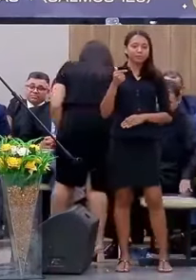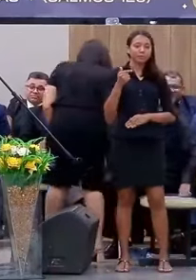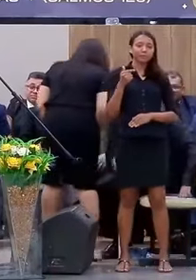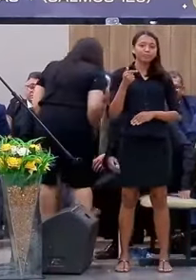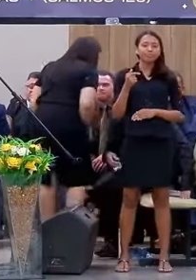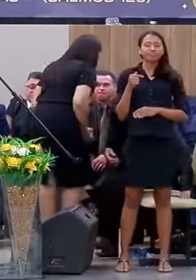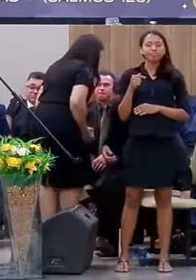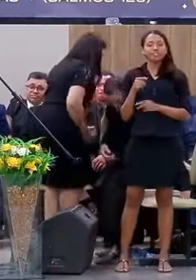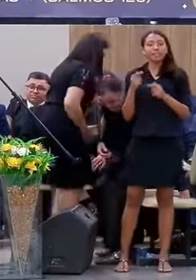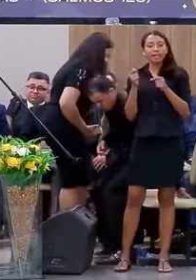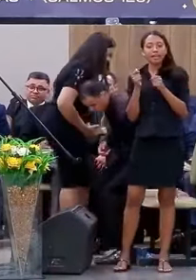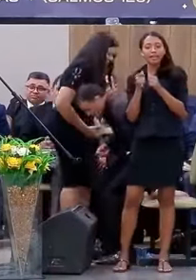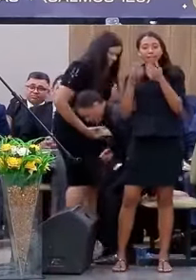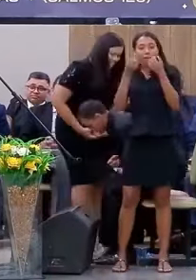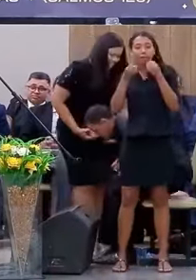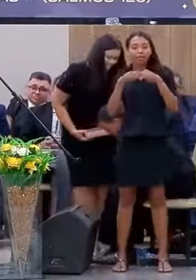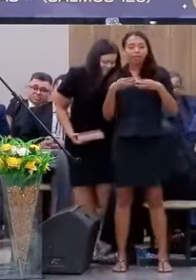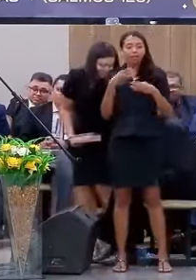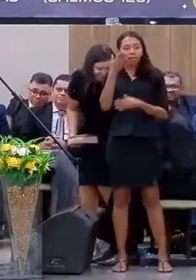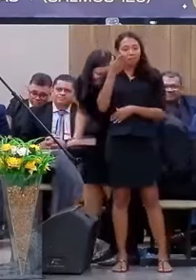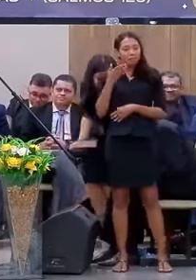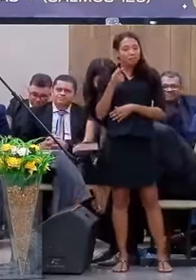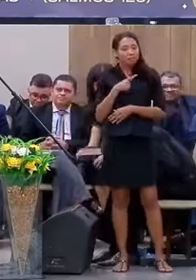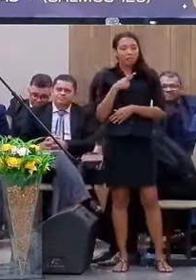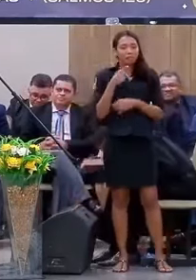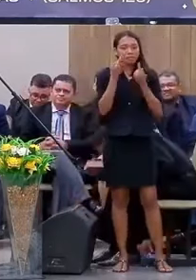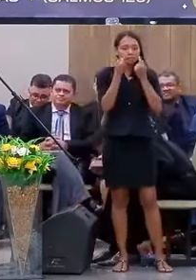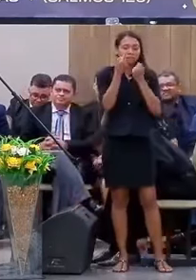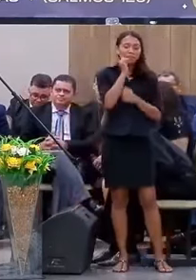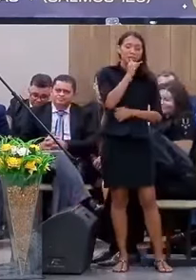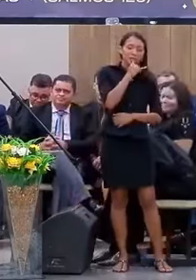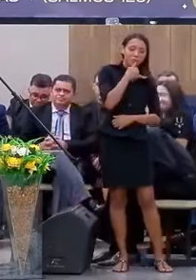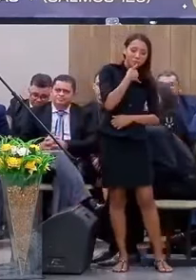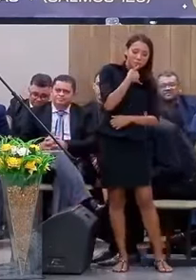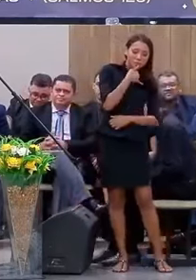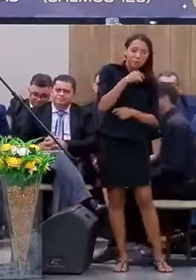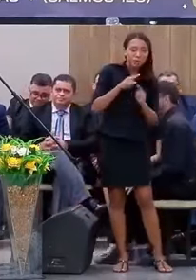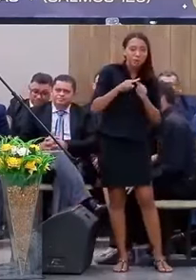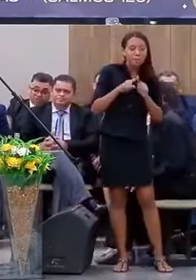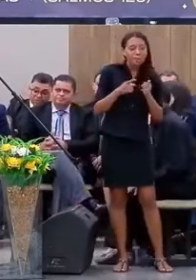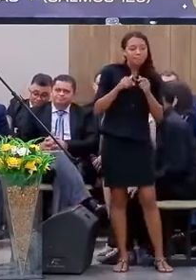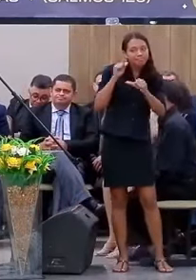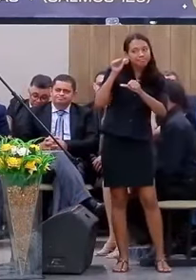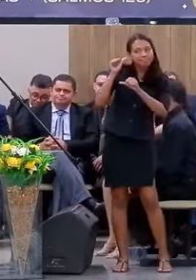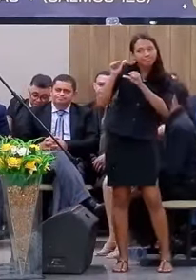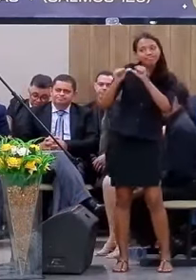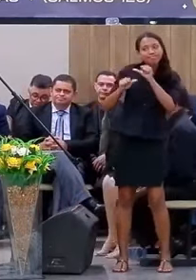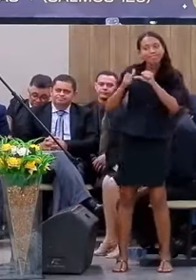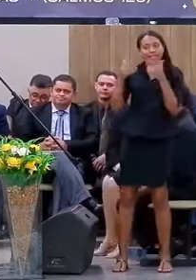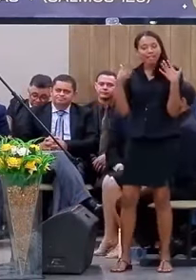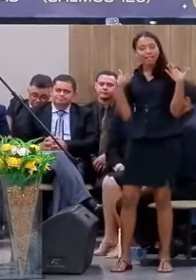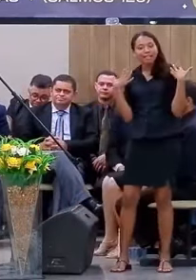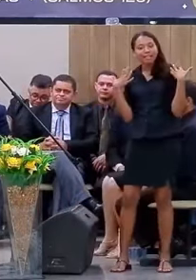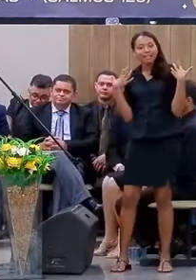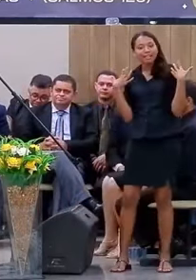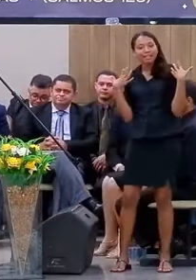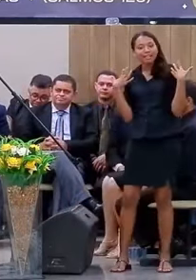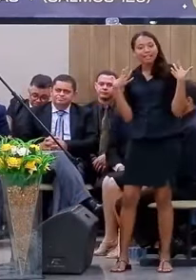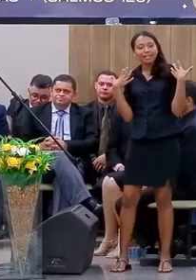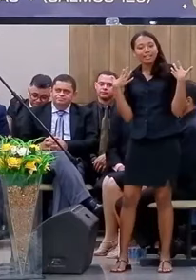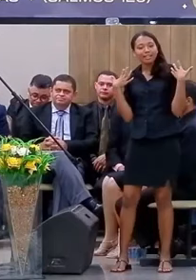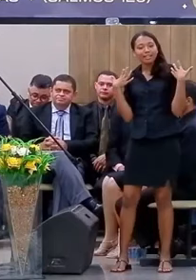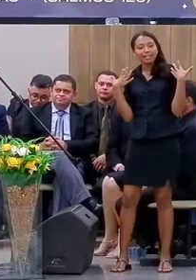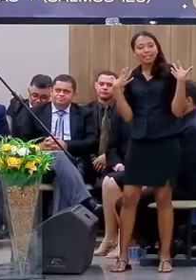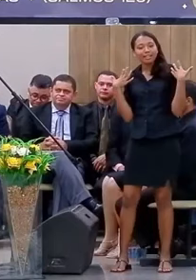também vós, vocês terão uma tristeza, mas essa tristeza vai se transformar em, porque eu virei